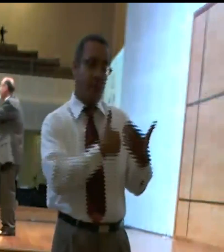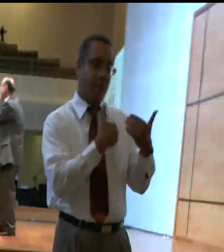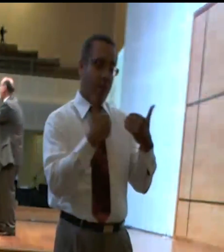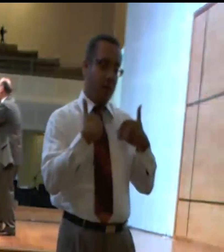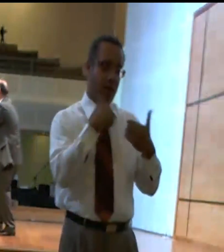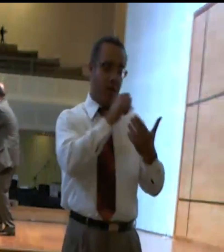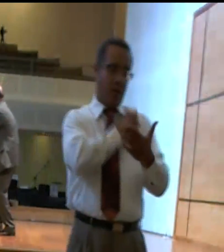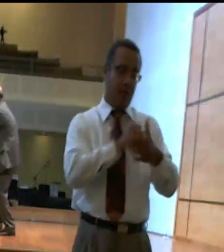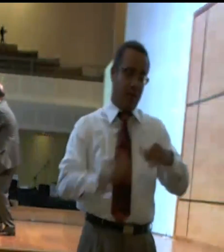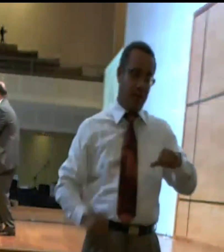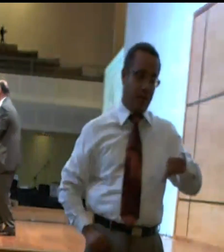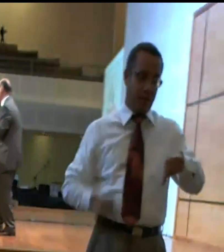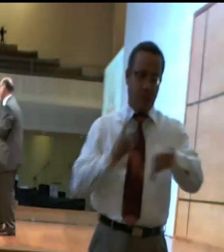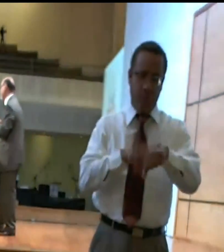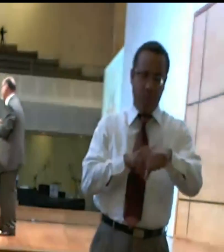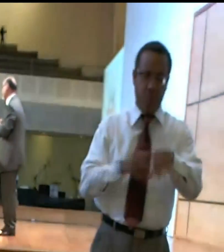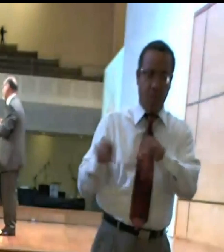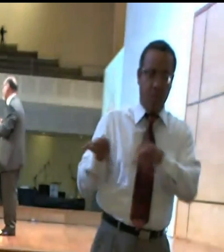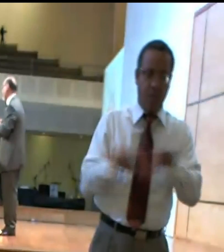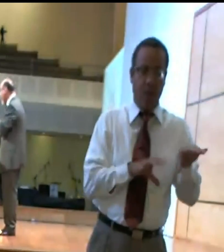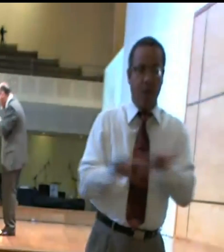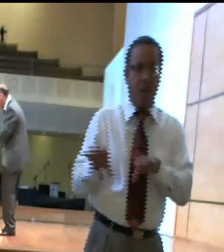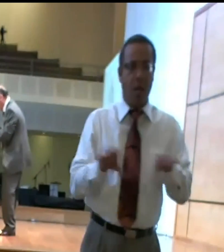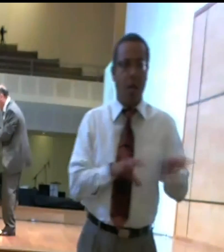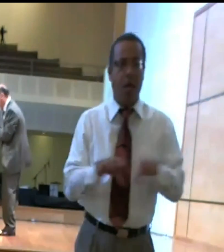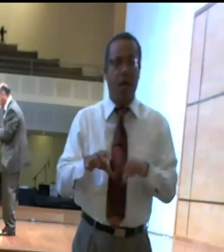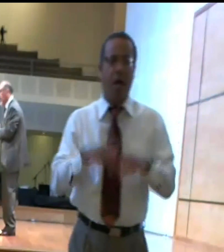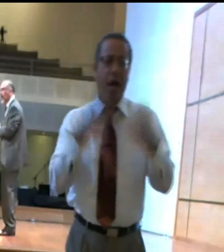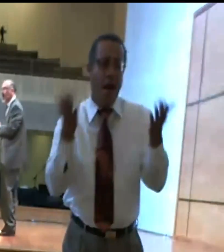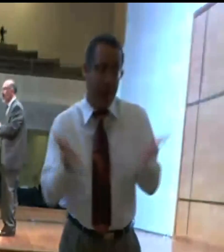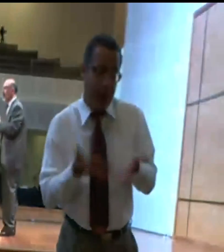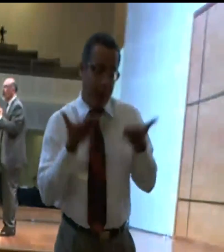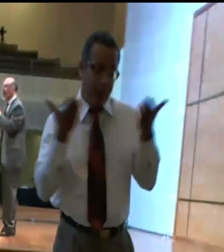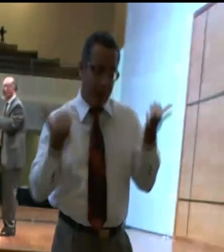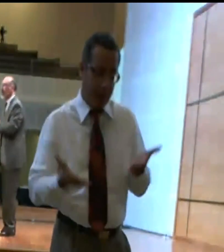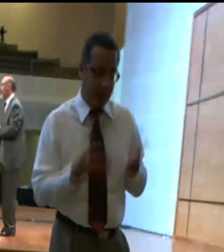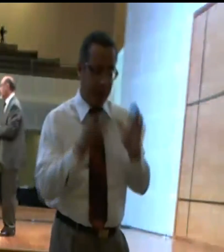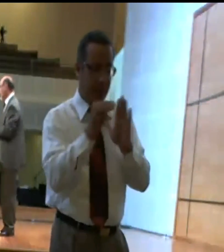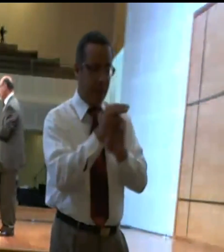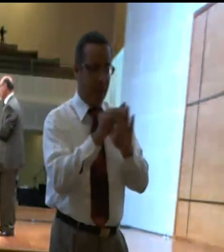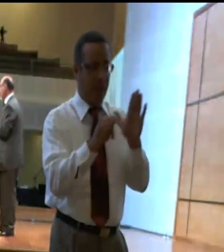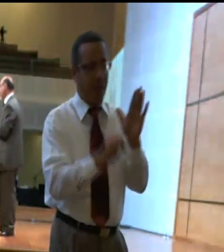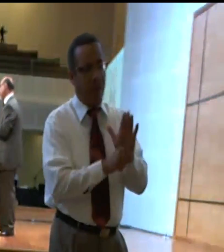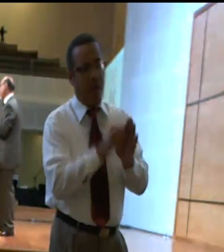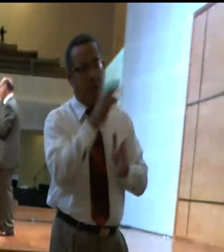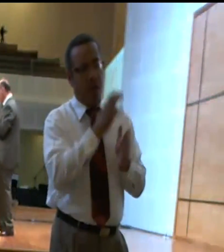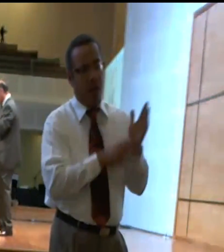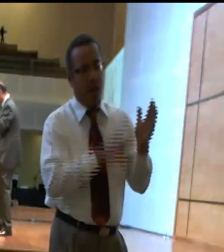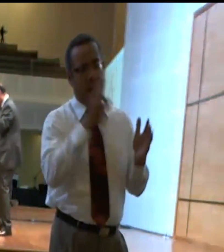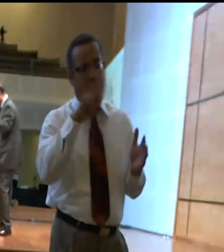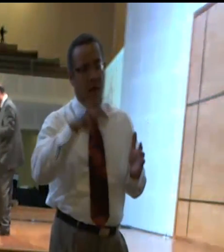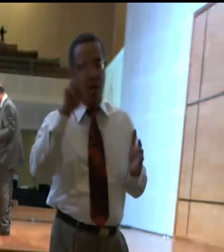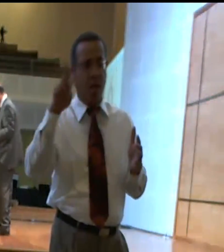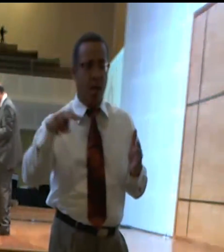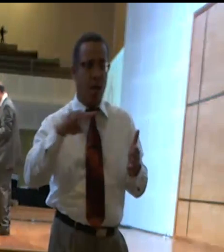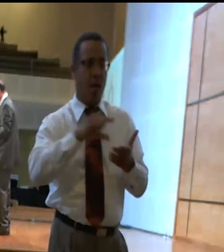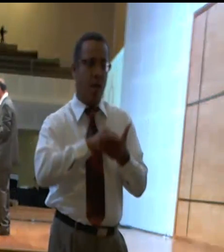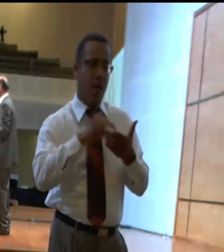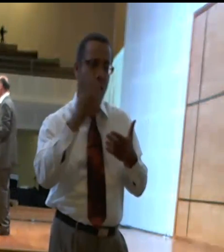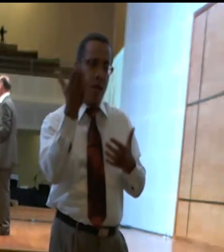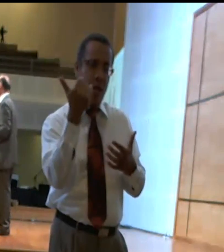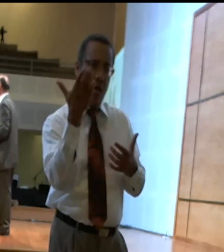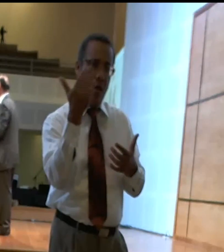decir: Señor, en este momento, ¿qué hago? ¿Qué hago aquí? En Mateo capítulo 22, versículo 15, se narra